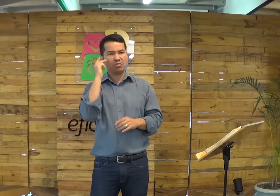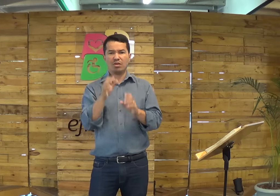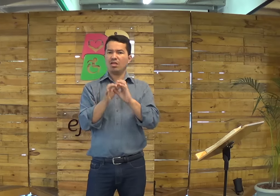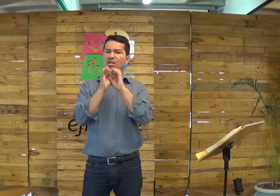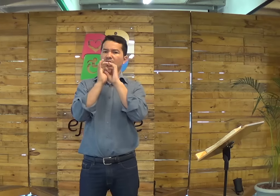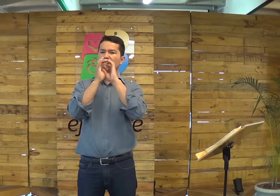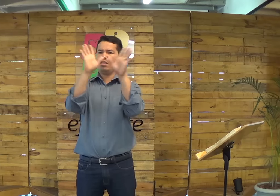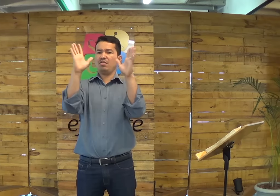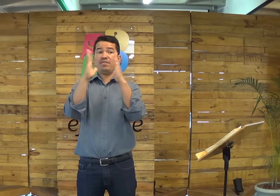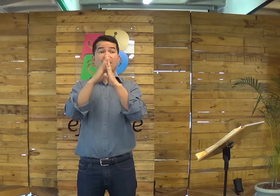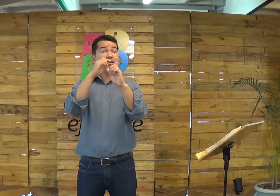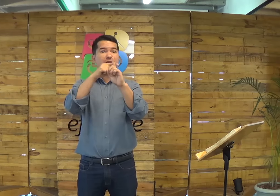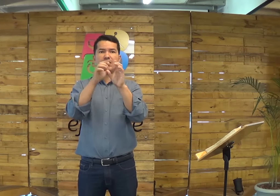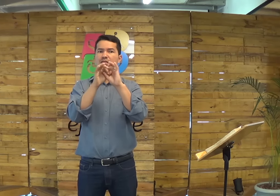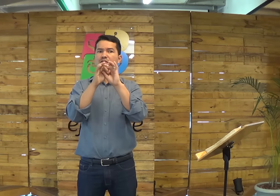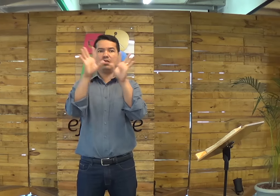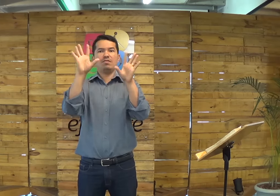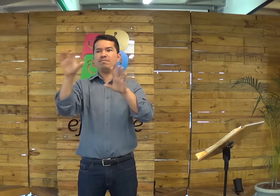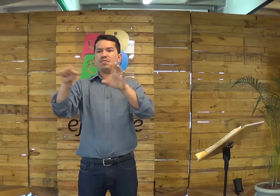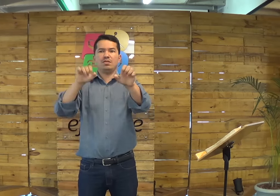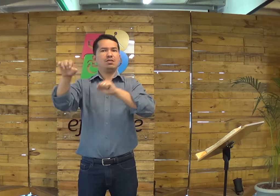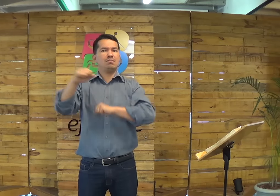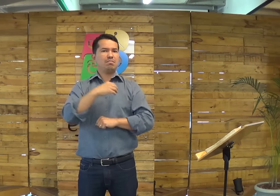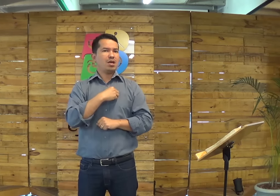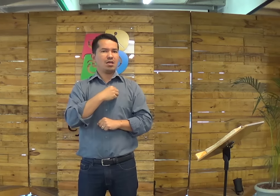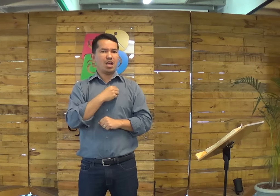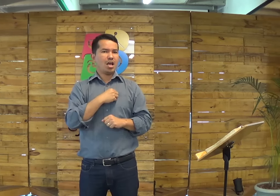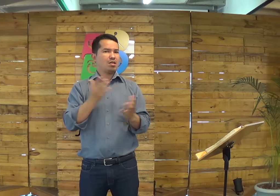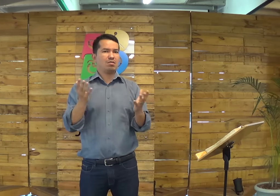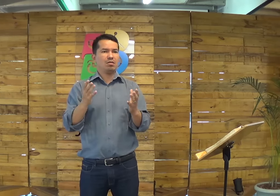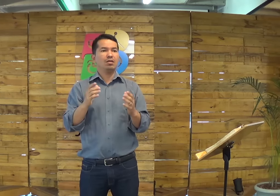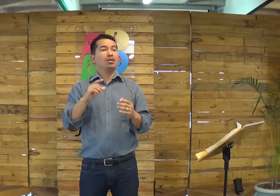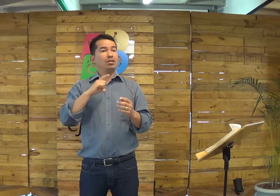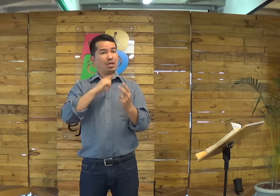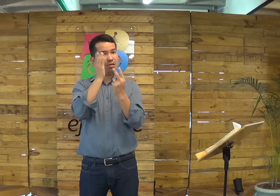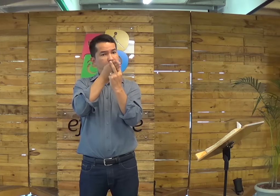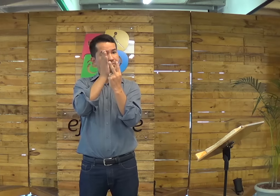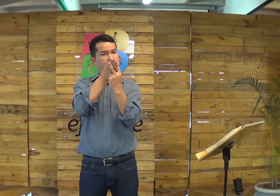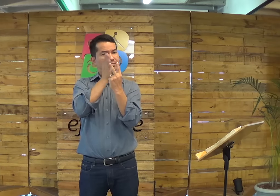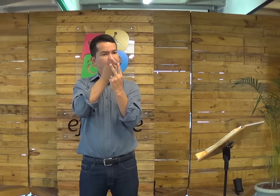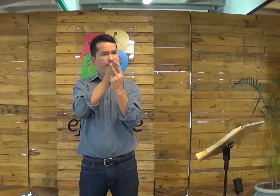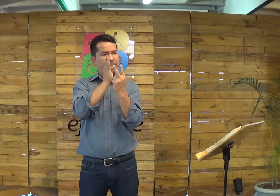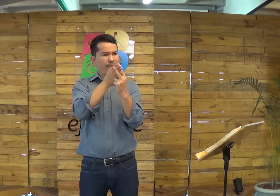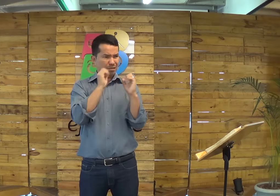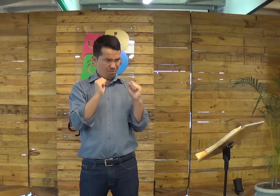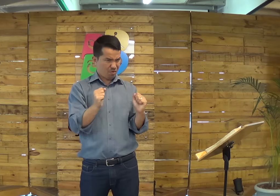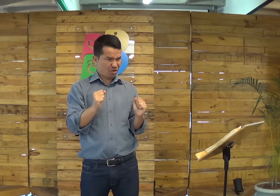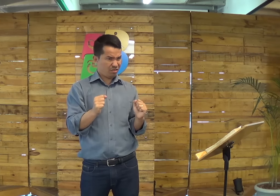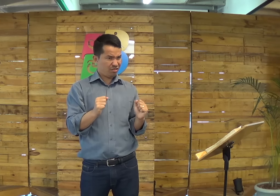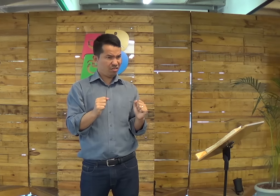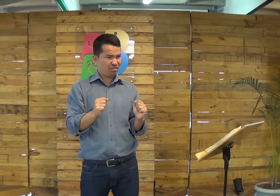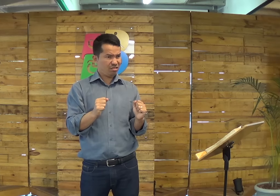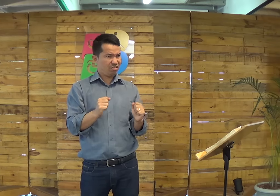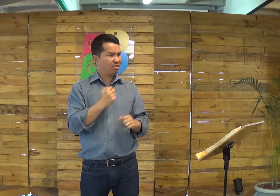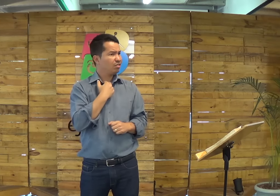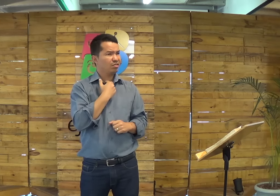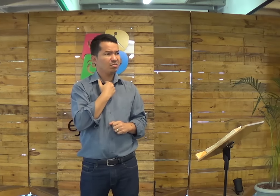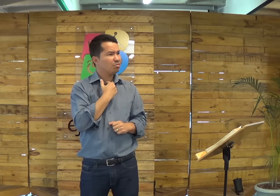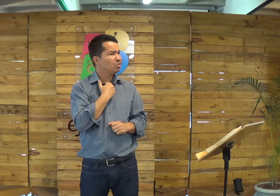também tem pessoas que parece que dentro da igreja estão né achando que pode ser livre o pecado tendo duas caras Duas